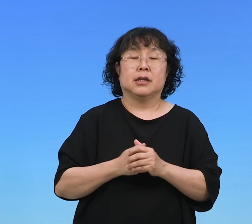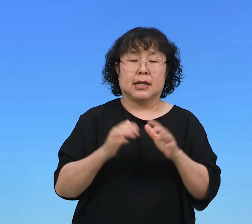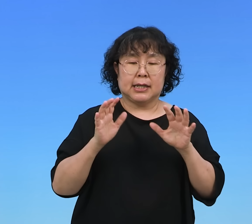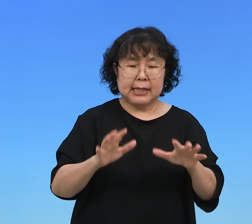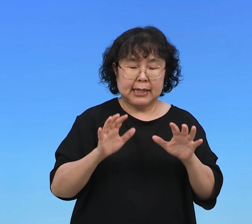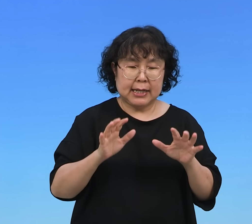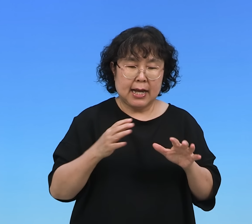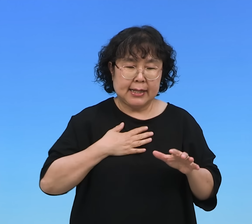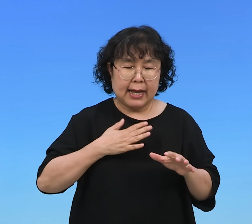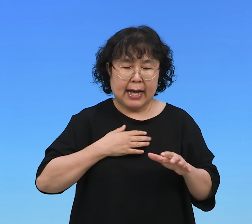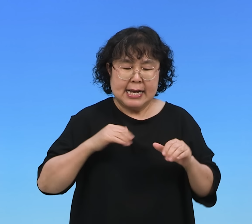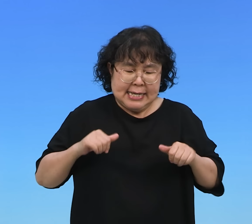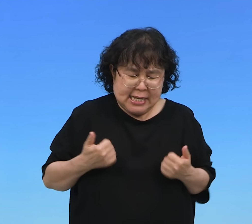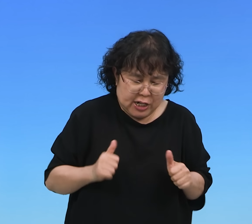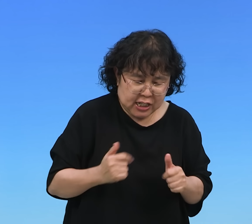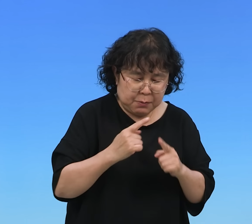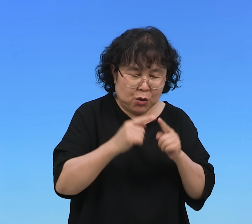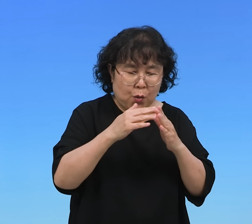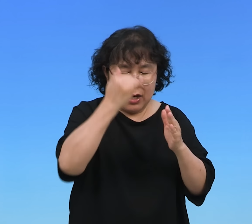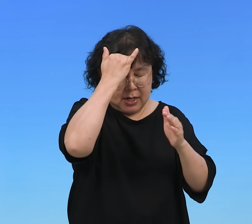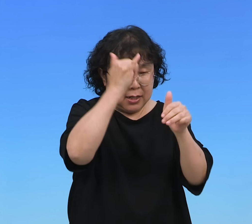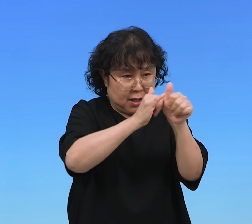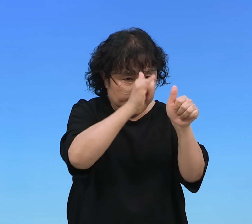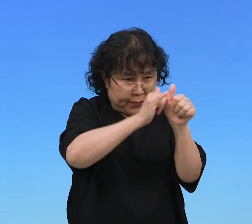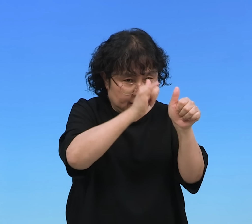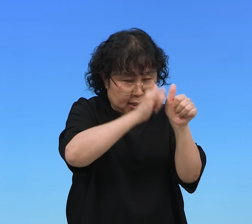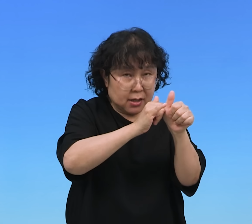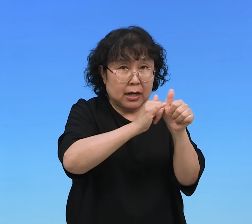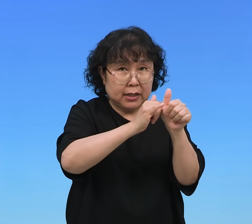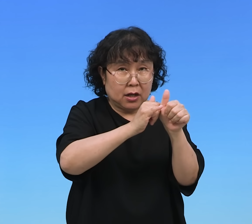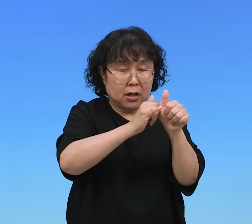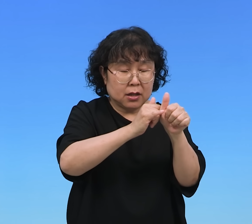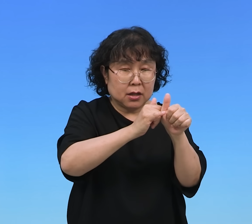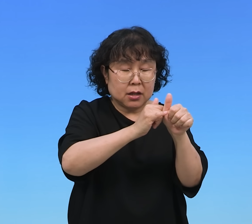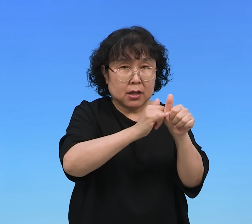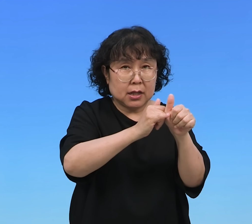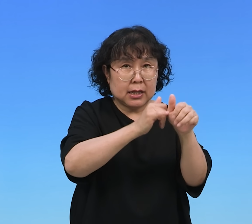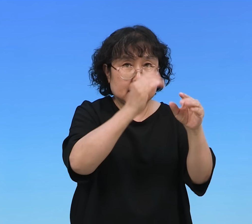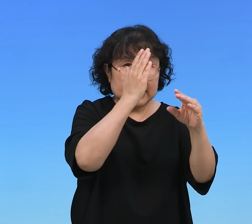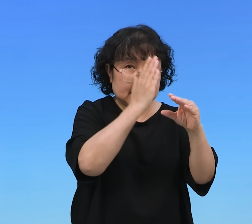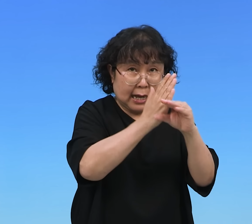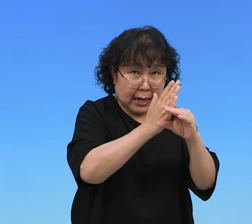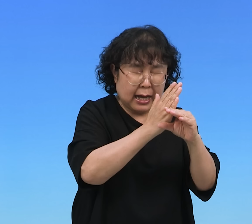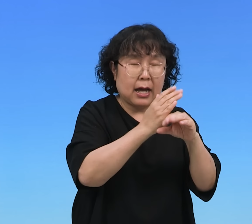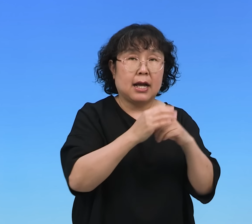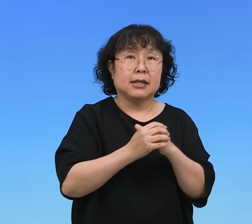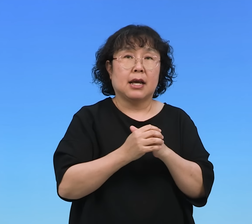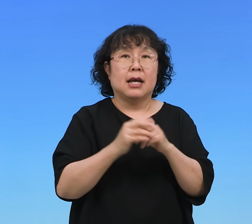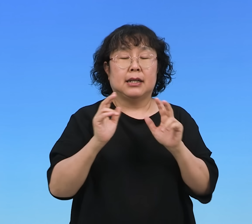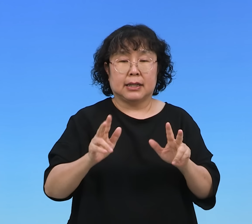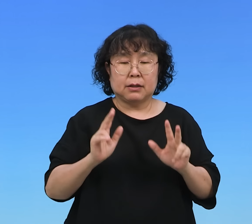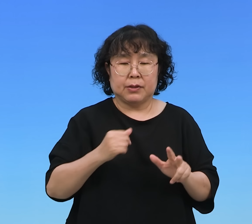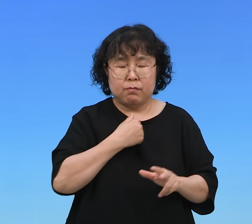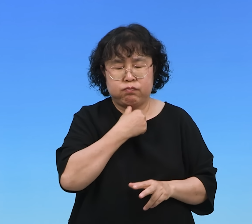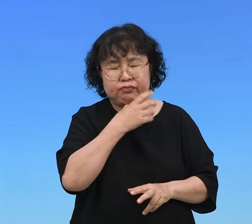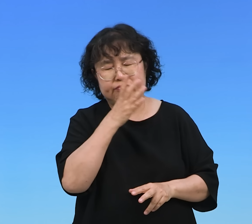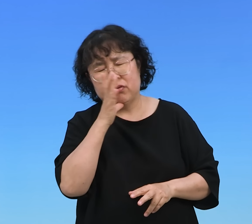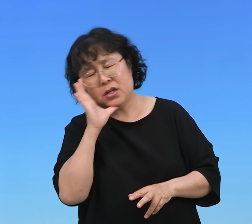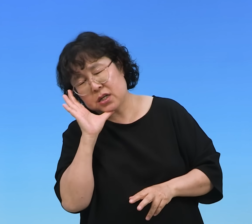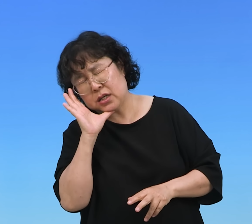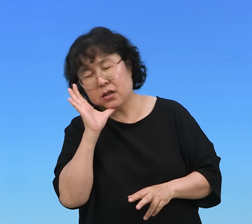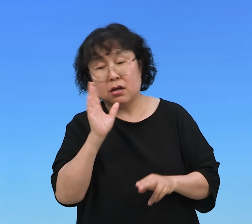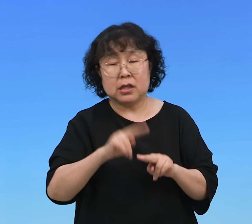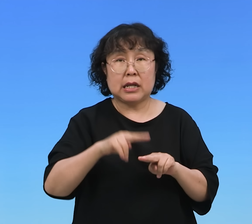위하여 충성하시고 주의 교회를 섬기셨다가 연세가 드시고 은퇴하시고 이제는 이 교회에서 존재감도 별로 없어